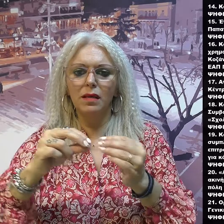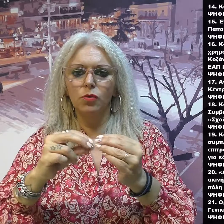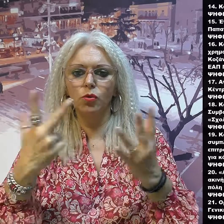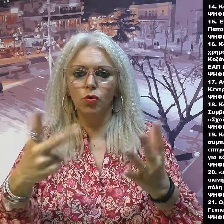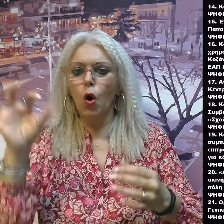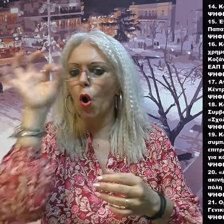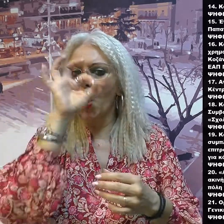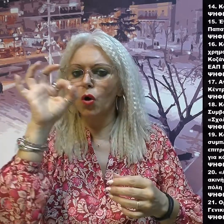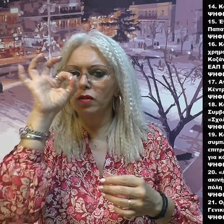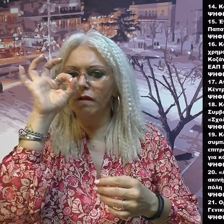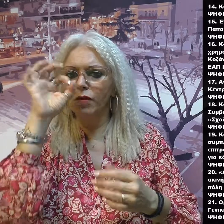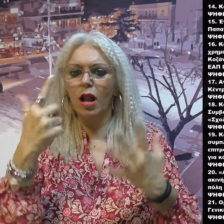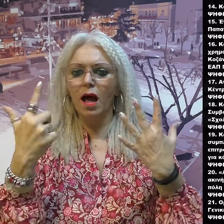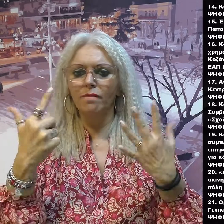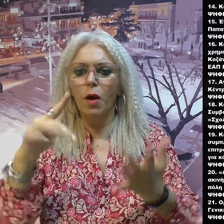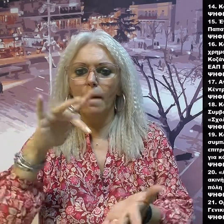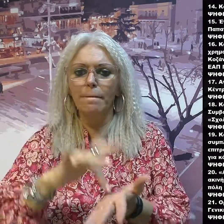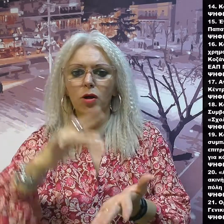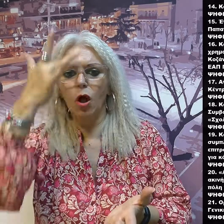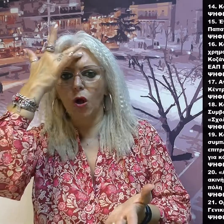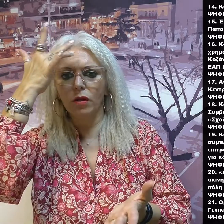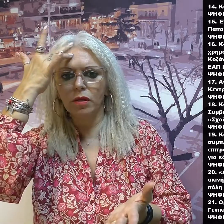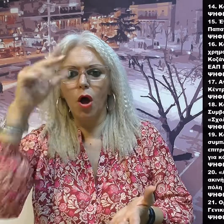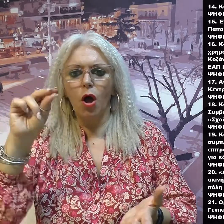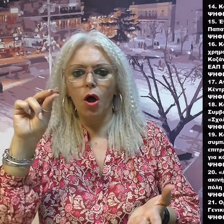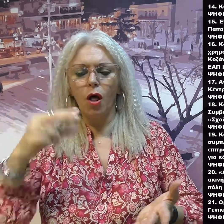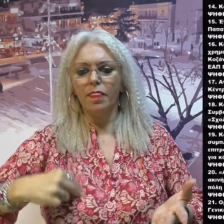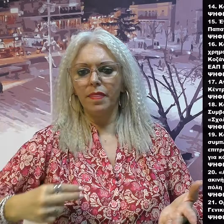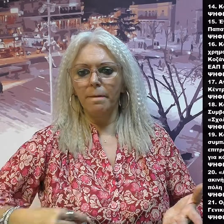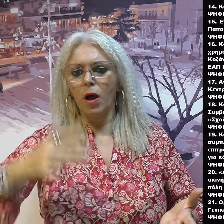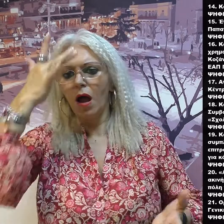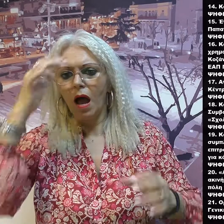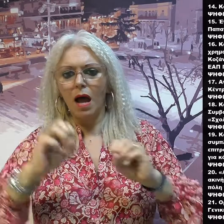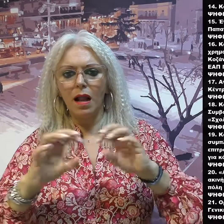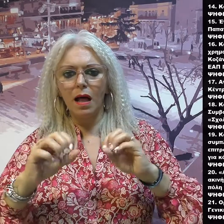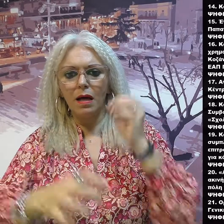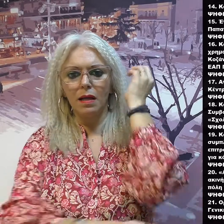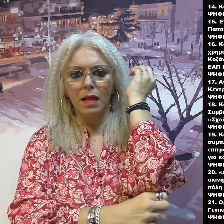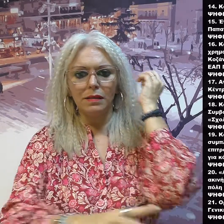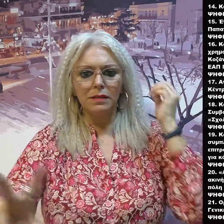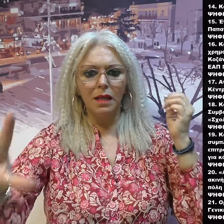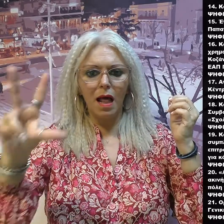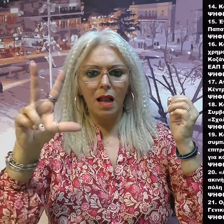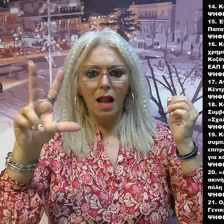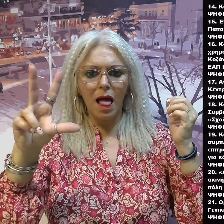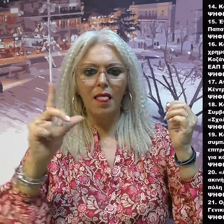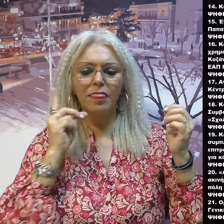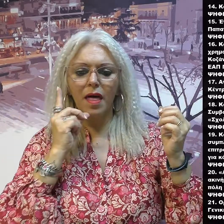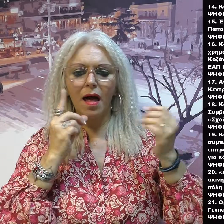ομόφωνα. 20. Λήψη απόφασης για παράτηση μίσθωσης δημοτικού ακινήτου που βρίσκεται επί της οδού πλατείας 28 Οκτωβρίου